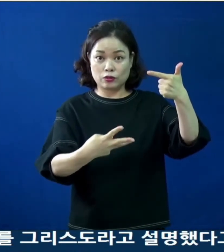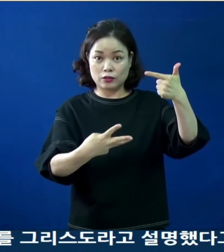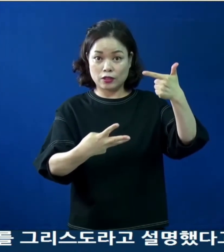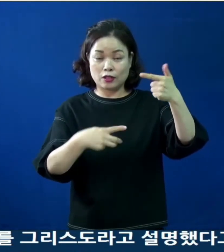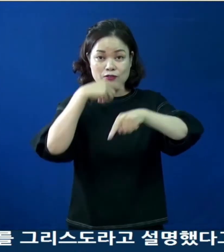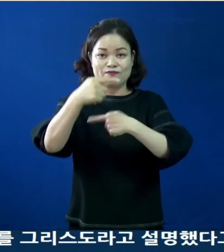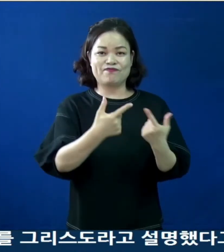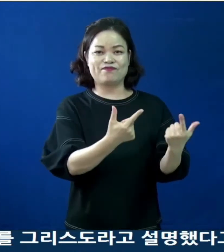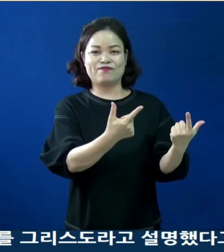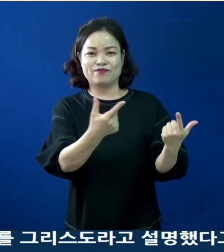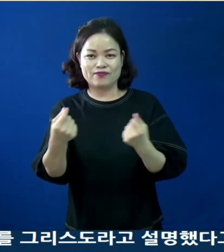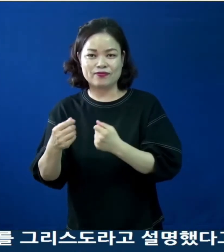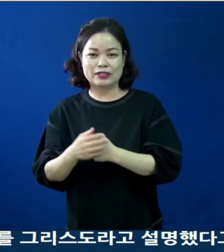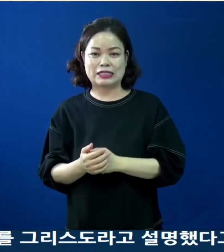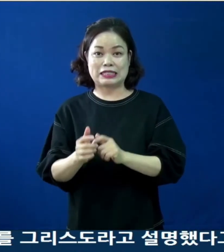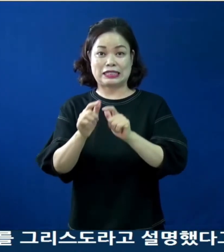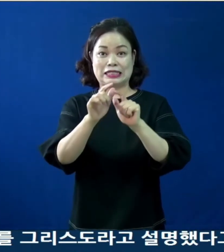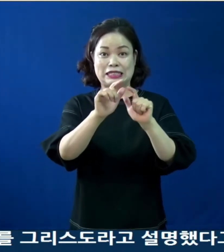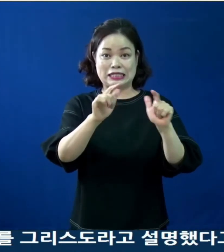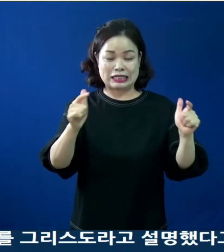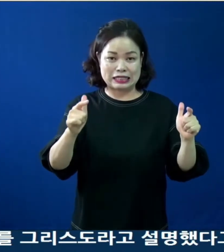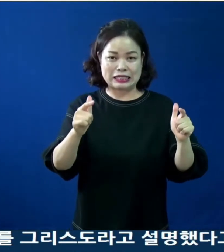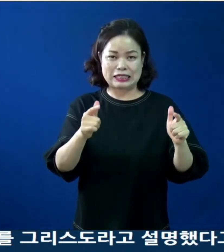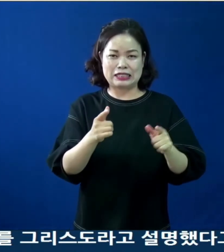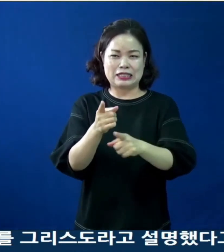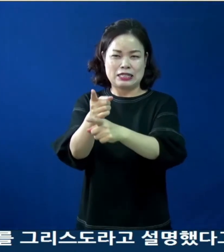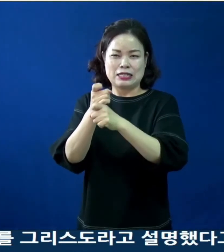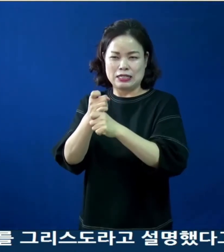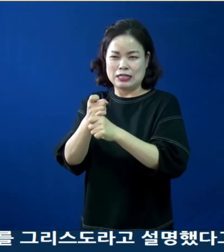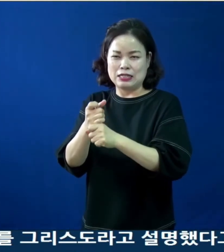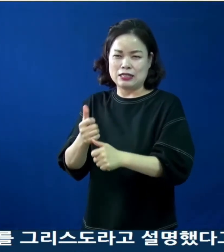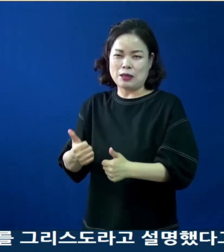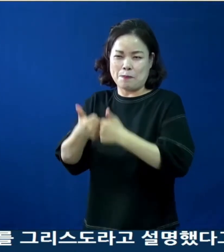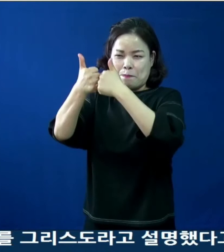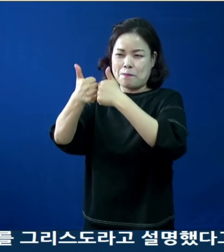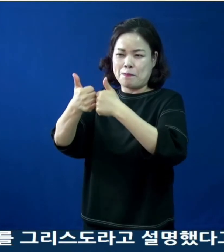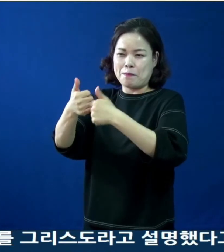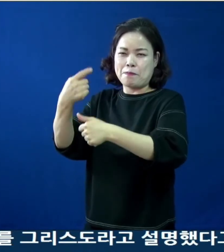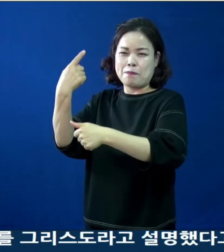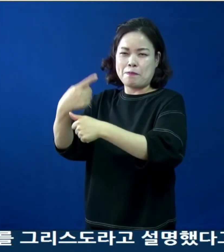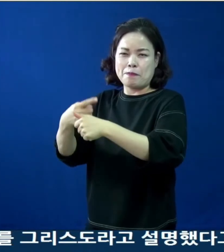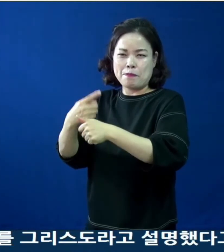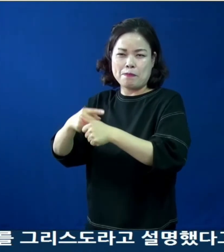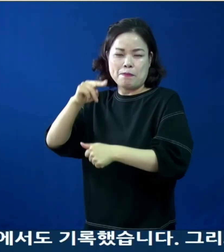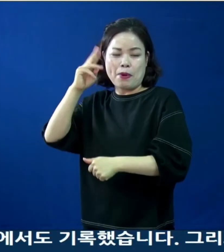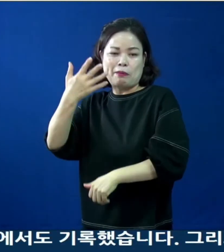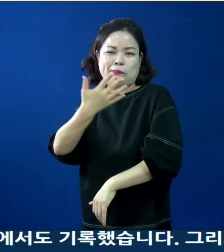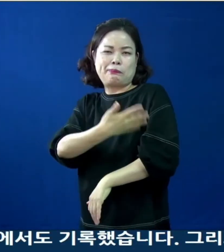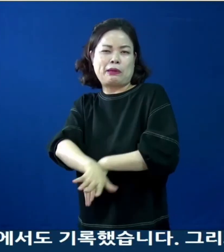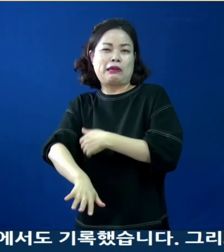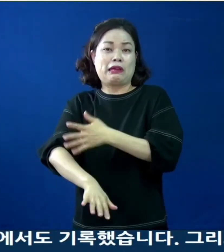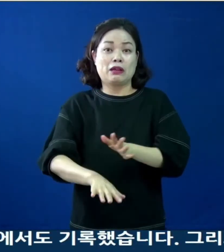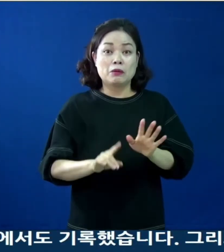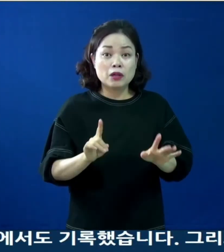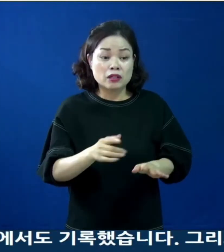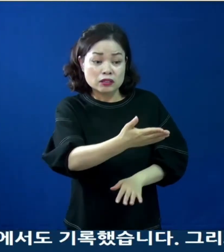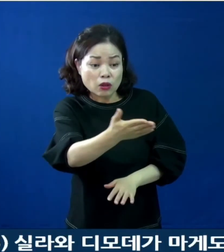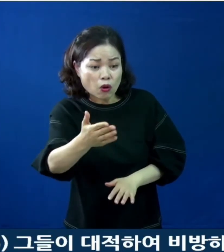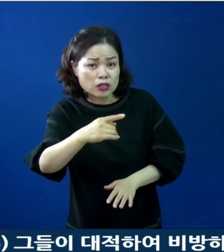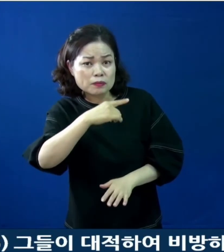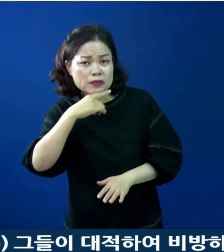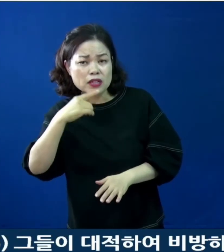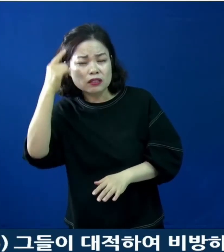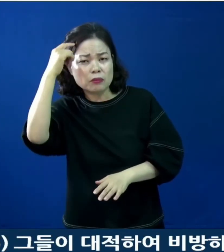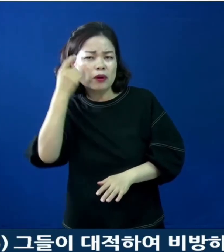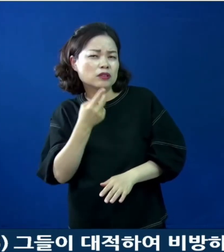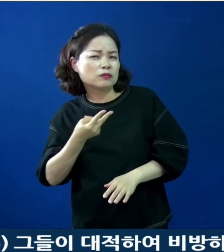읽겠습니다. 시작. 그들이 대적하여 비방하거늘 바울이 옷을 털면서 이르되 너희 피가